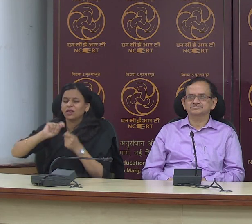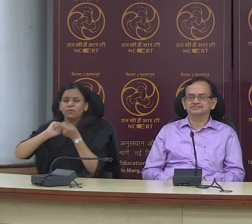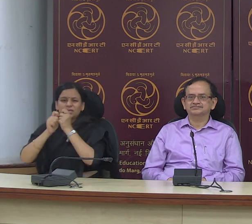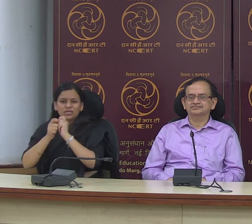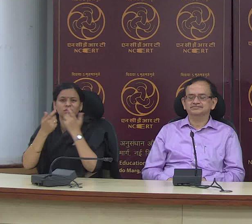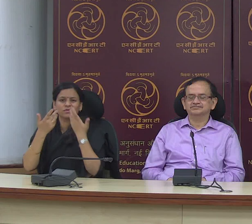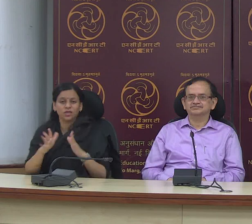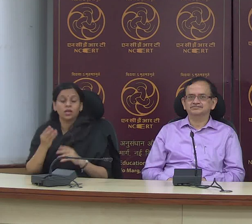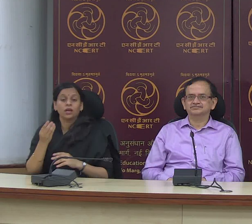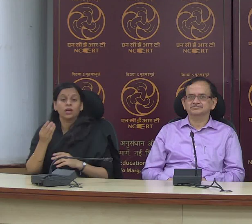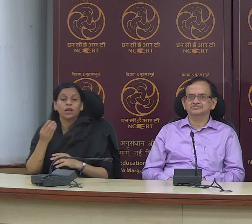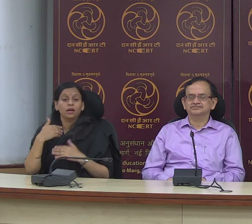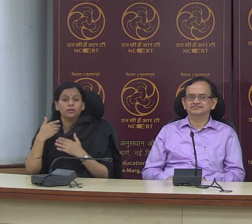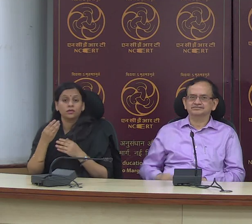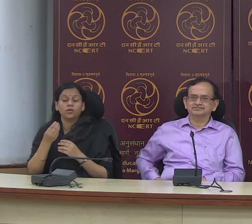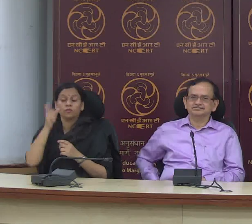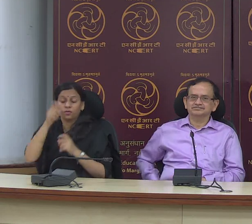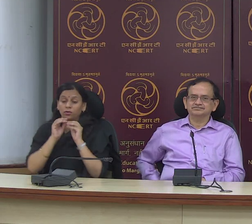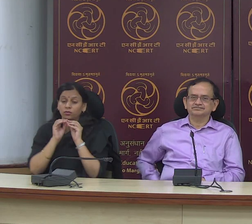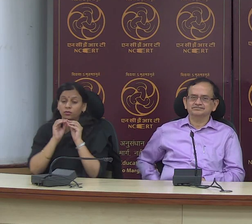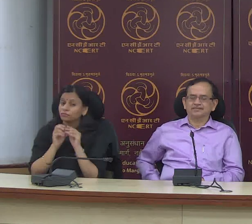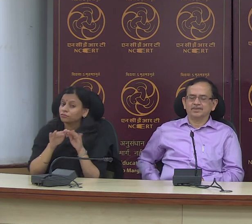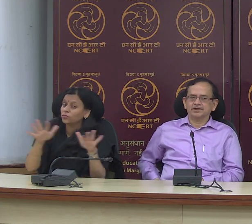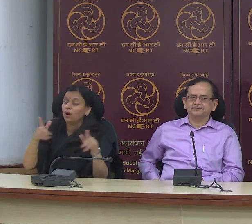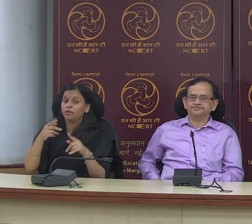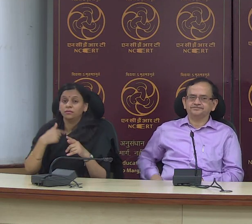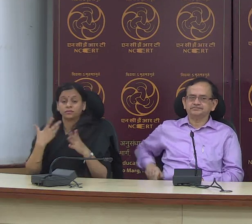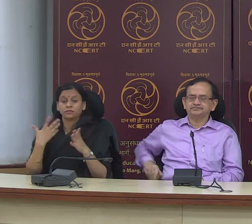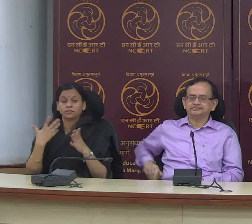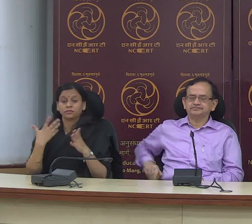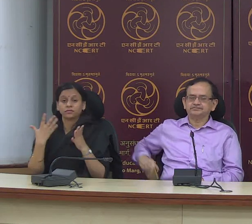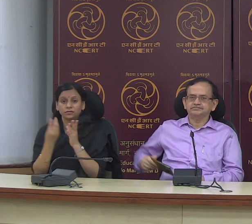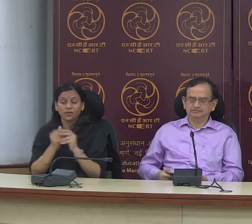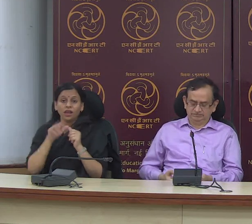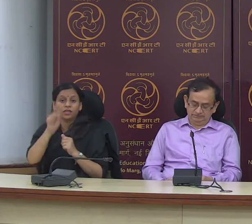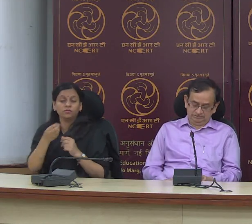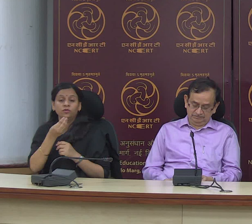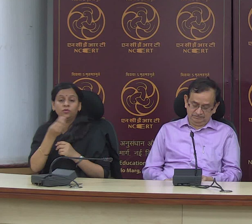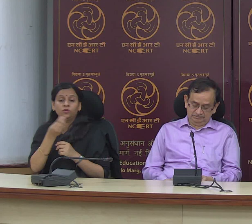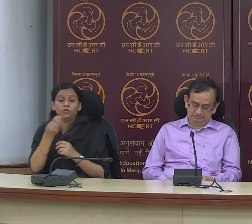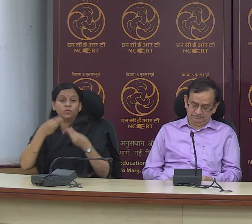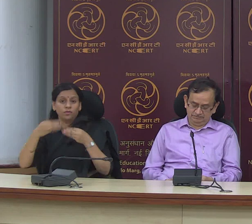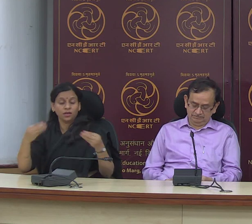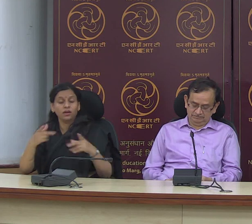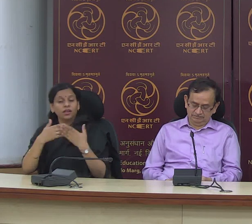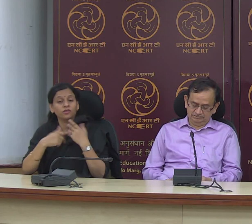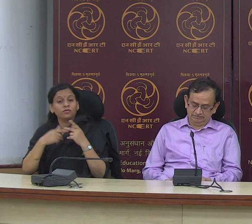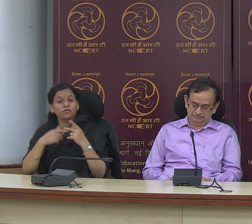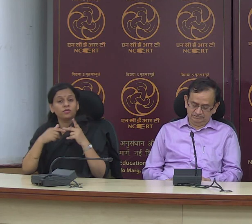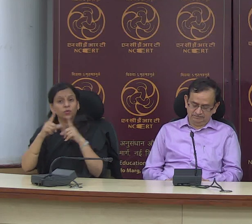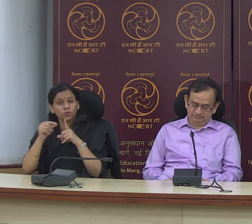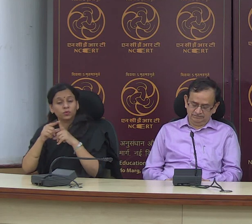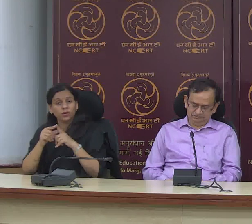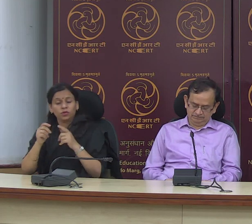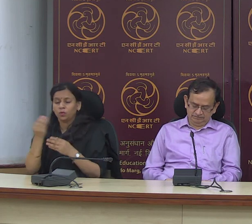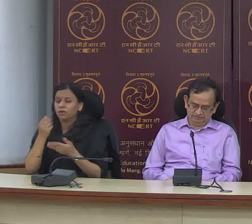तो उन सब तक ये चीज़ें पहुंचाने के लिए हमारे पास जहां कुछ एक्सेसिबल चीज़ें हैं, हम आसानी से सब कुछ कर सकते हैं, उनके लिए